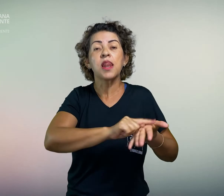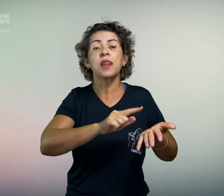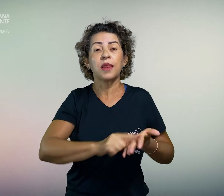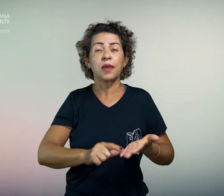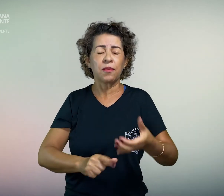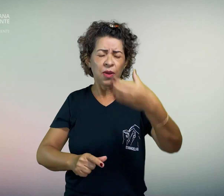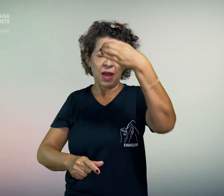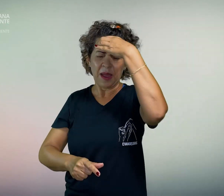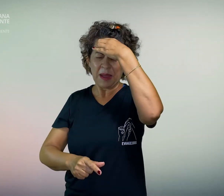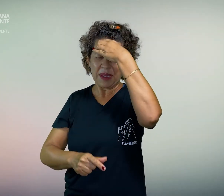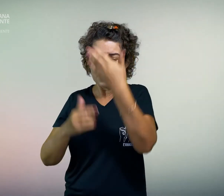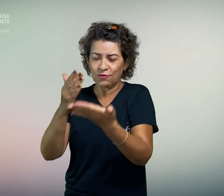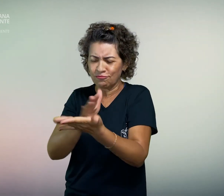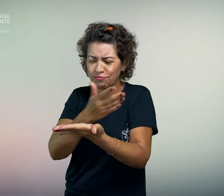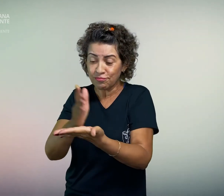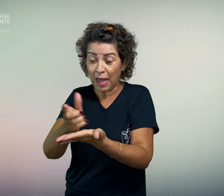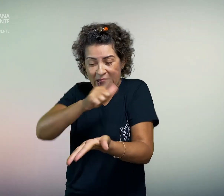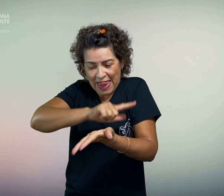dividida, purifiquem o coração,